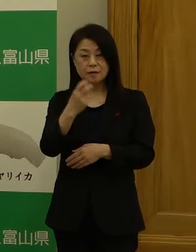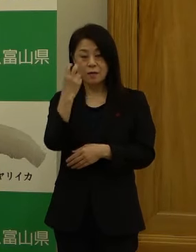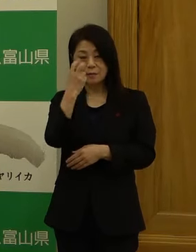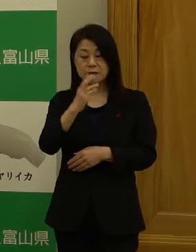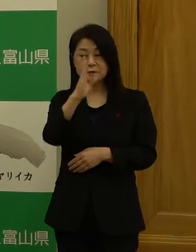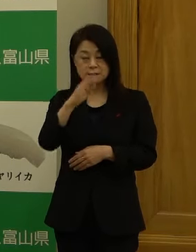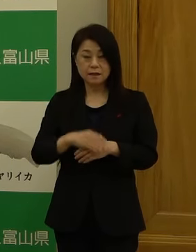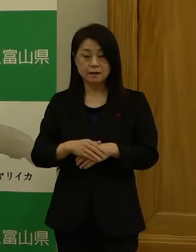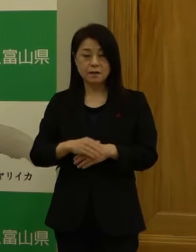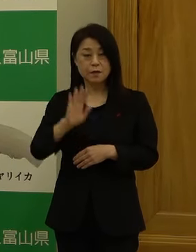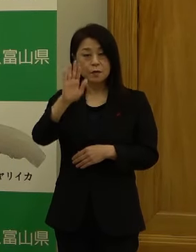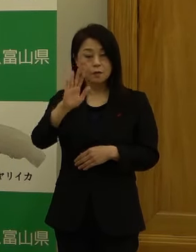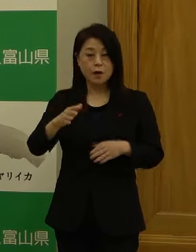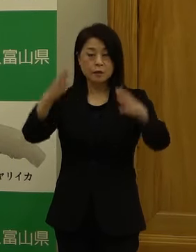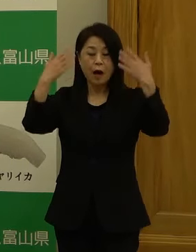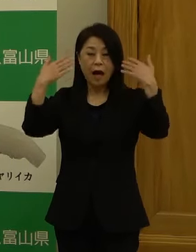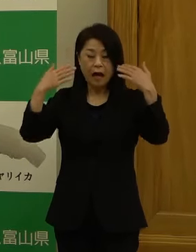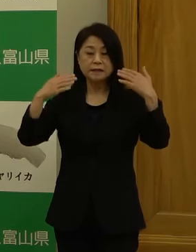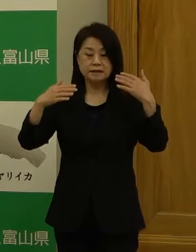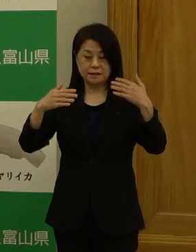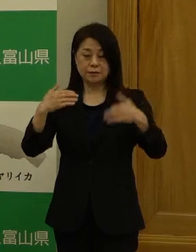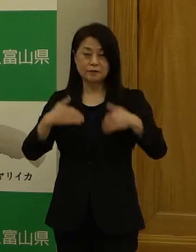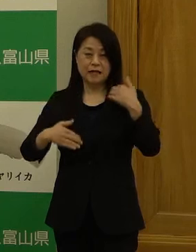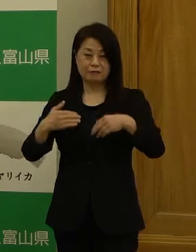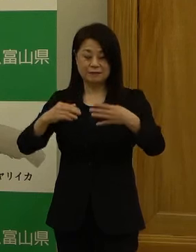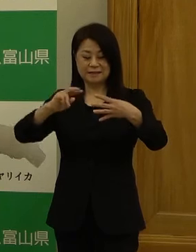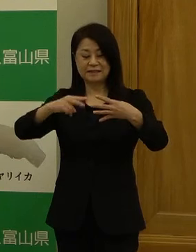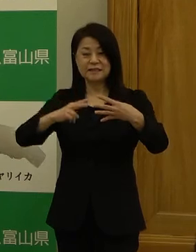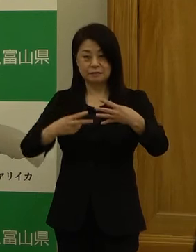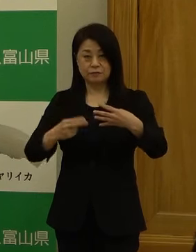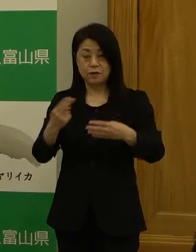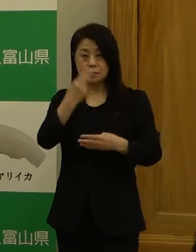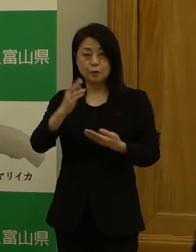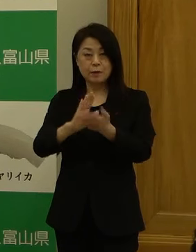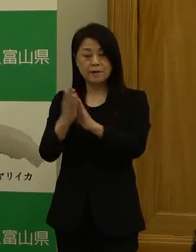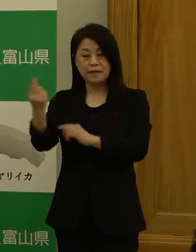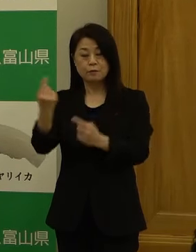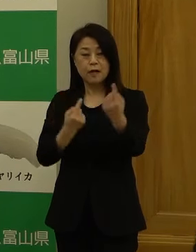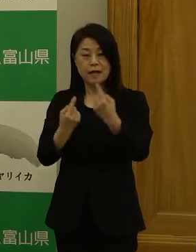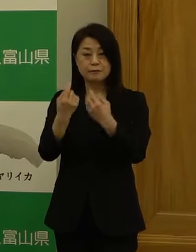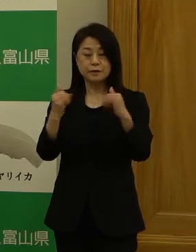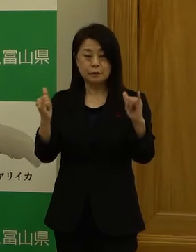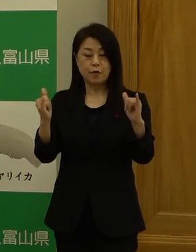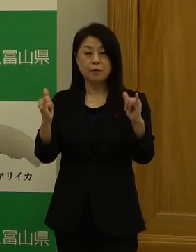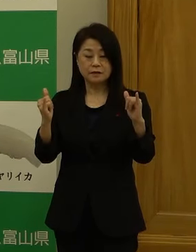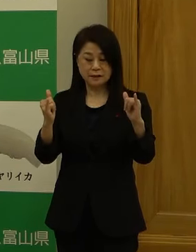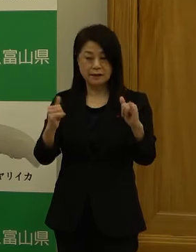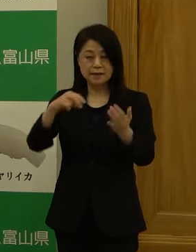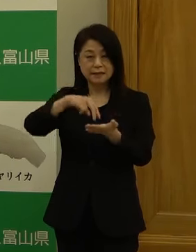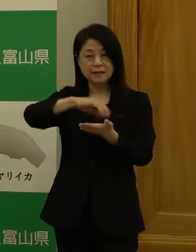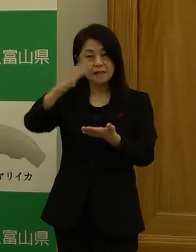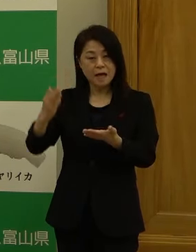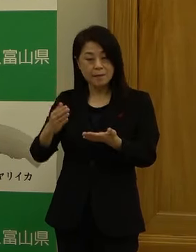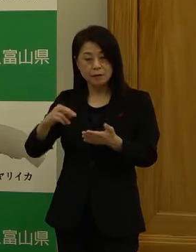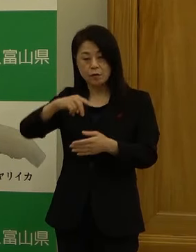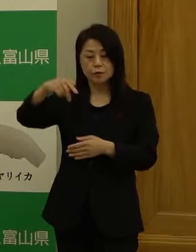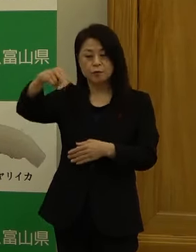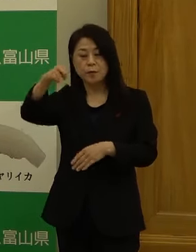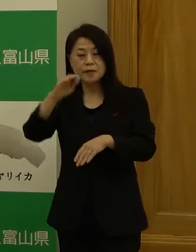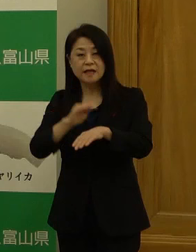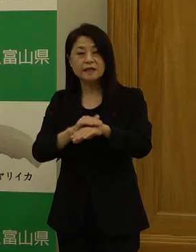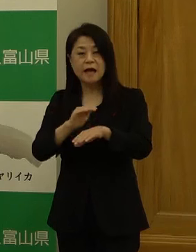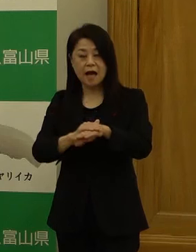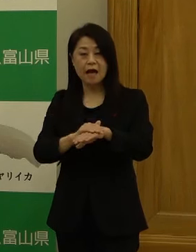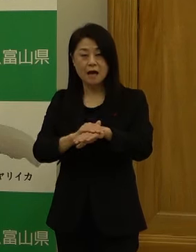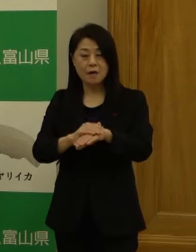ただきましたように、秋の行楽紅葉シーズン、行楽シーズンに本県に来訪される方に向けて、立山の登り方を1本目